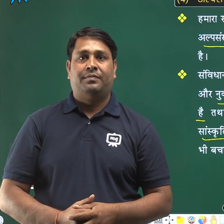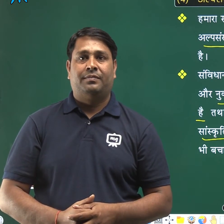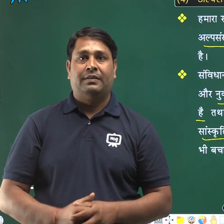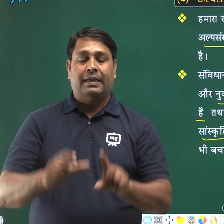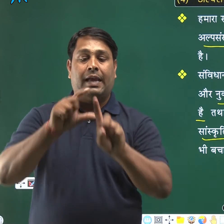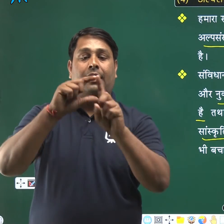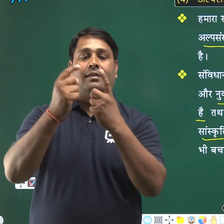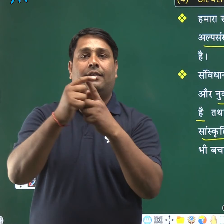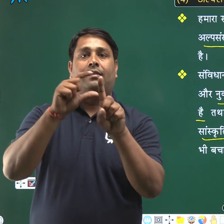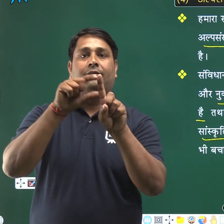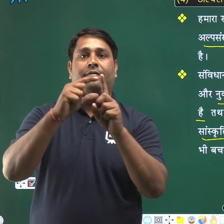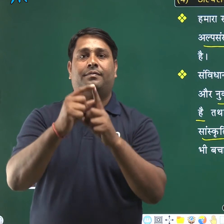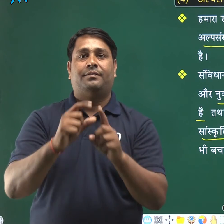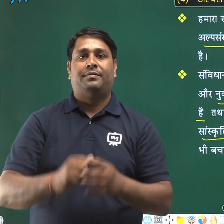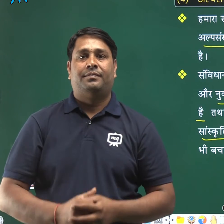सांस्कृतिक